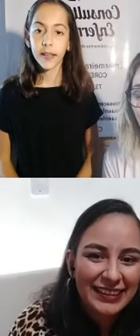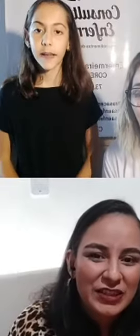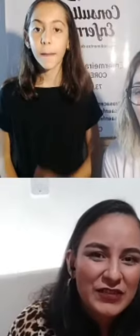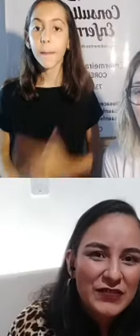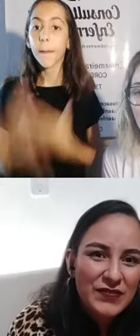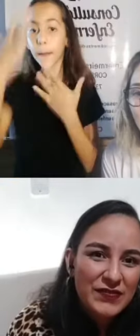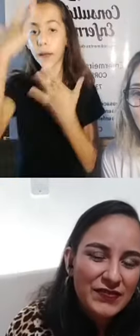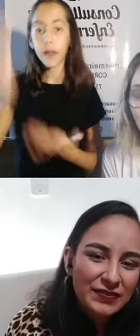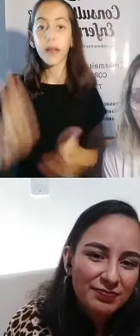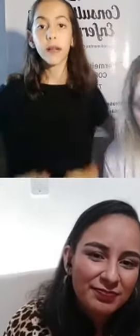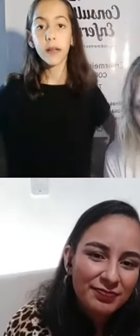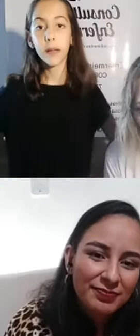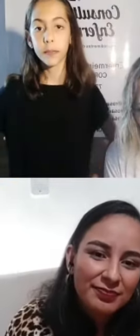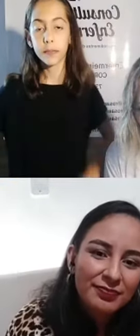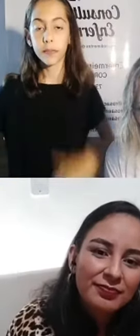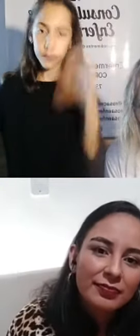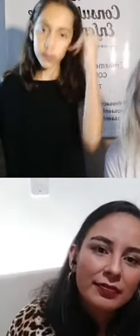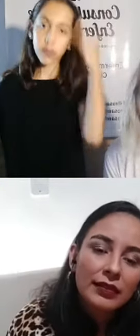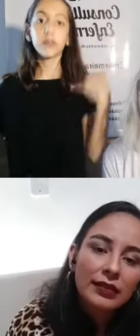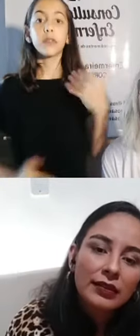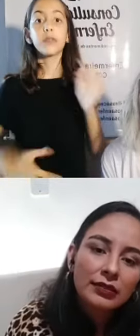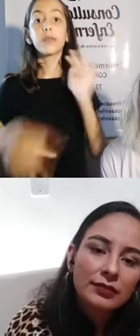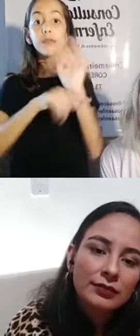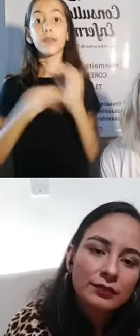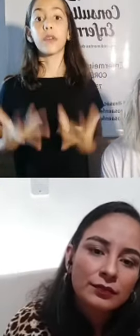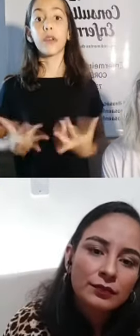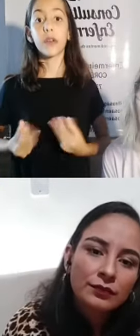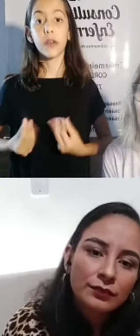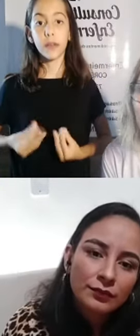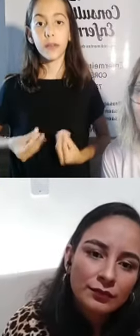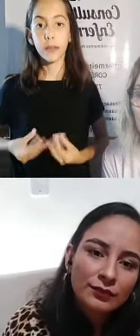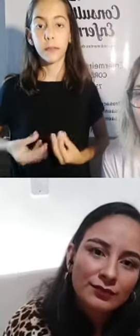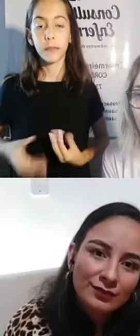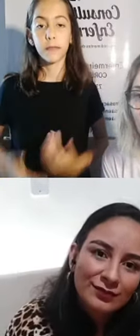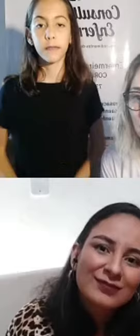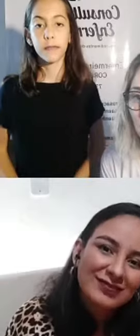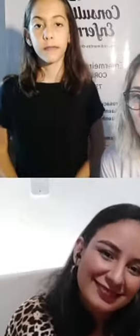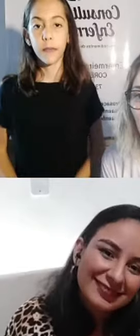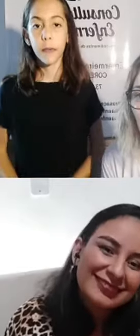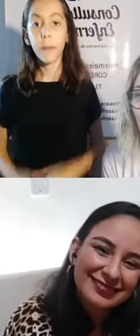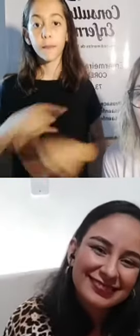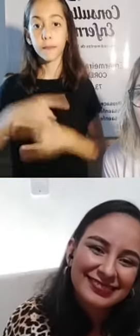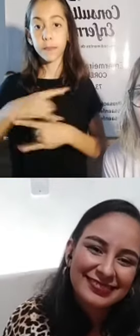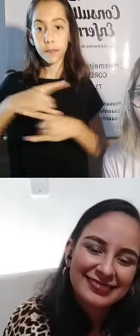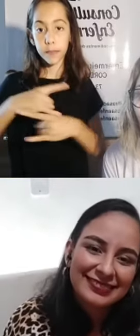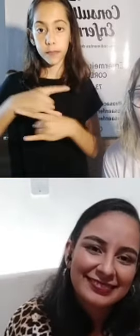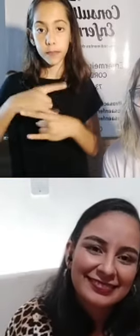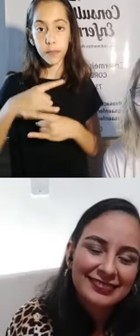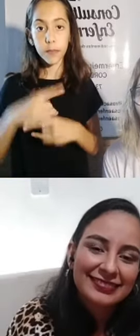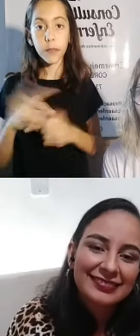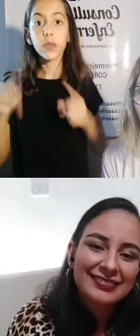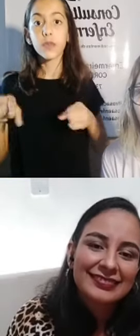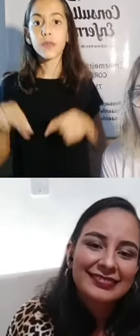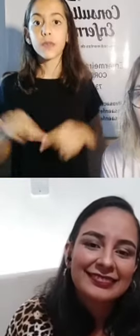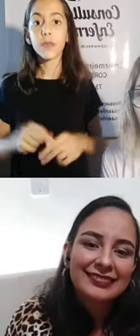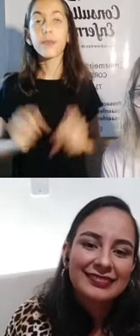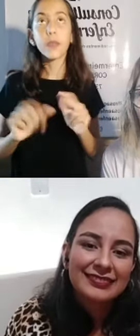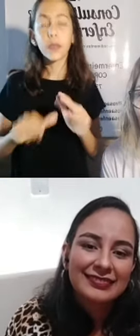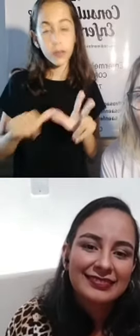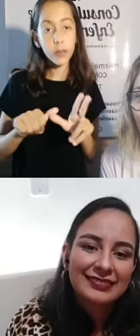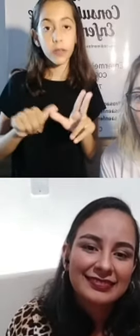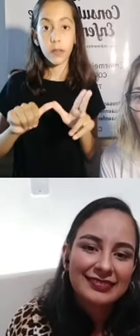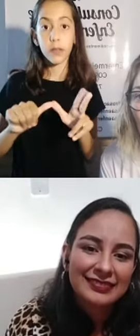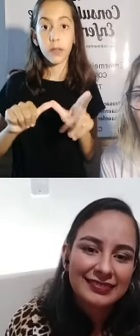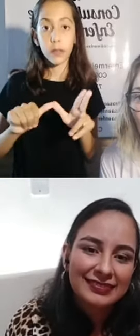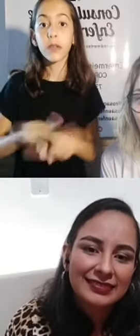Obrigada. Pois é, Inaê tem me ajudado, me auxiliado aqui nas lives, que como você sabe, a comunidade surda